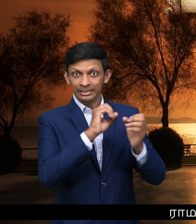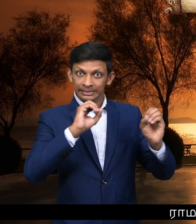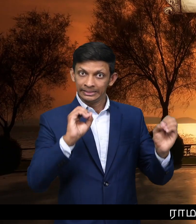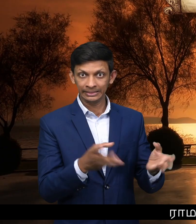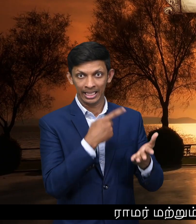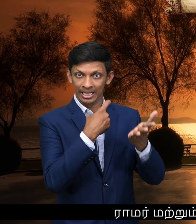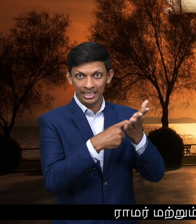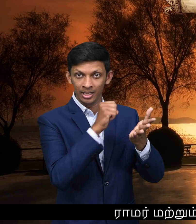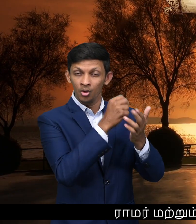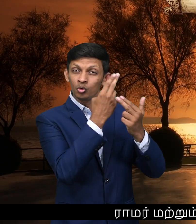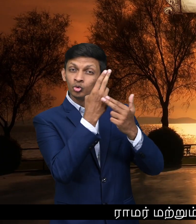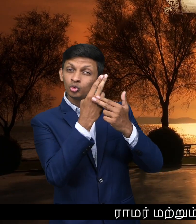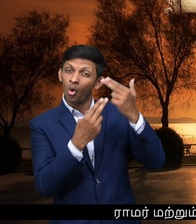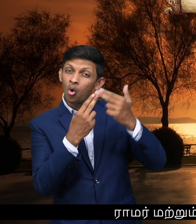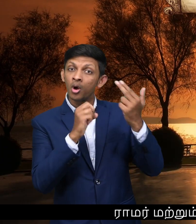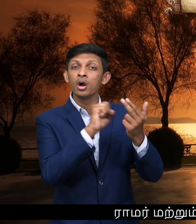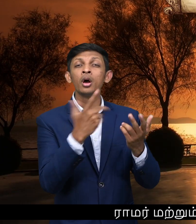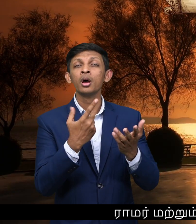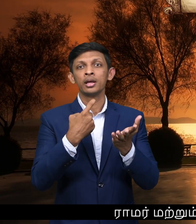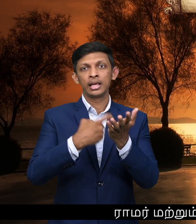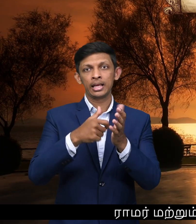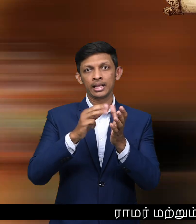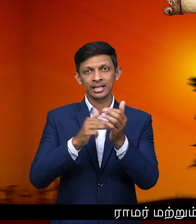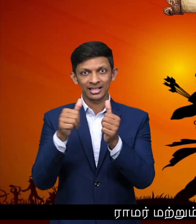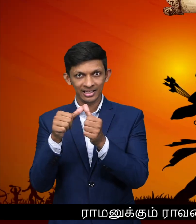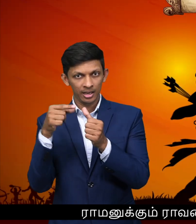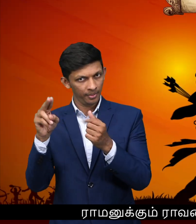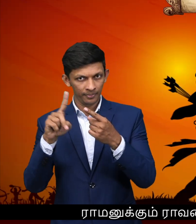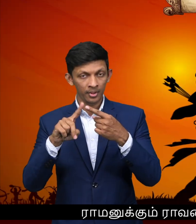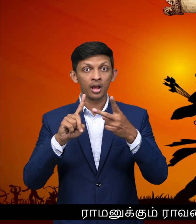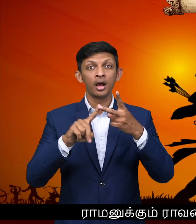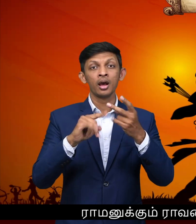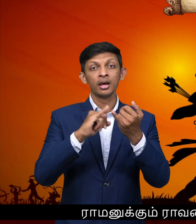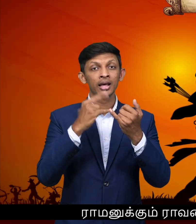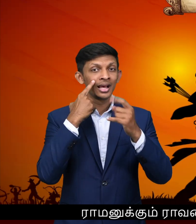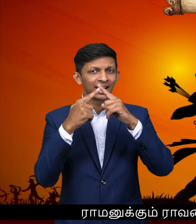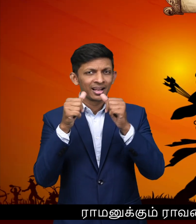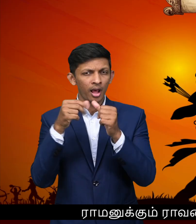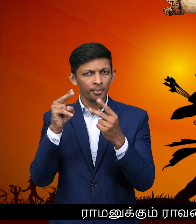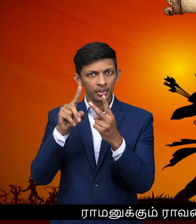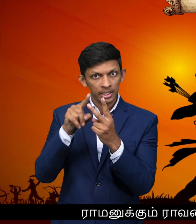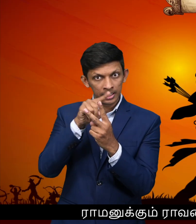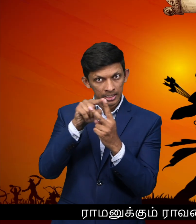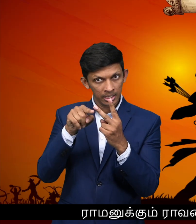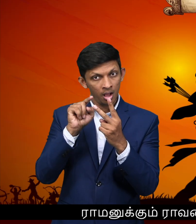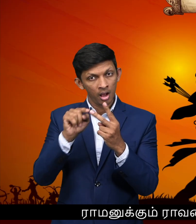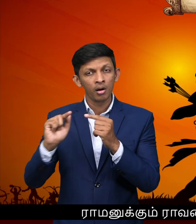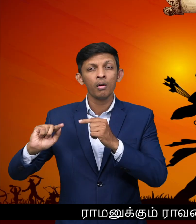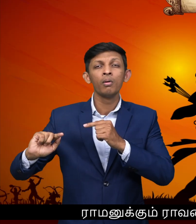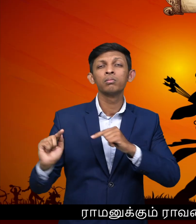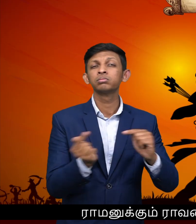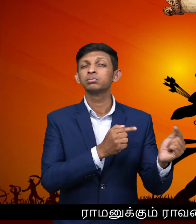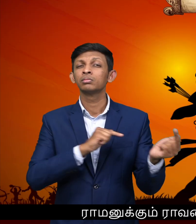ராமாயணம் என்பது ராமர் மற்றும் சீதையின் கதை மற்றும் ராமனுக்கும் ராவணனுக்கும் இடையிலான போர் குறித்து